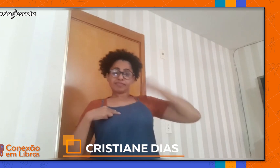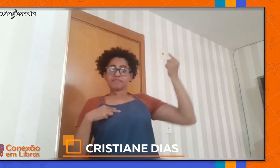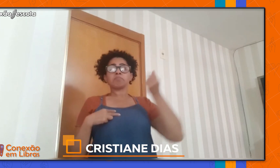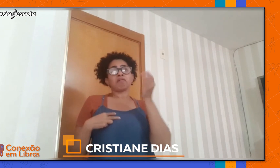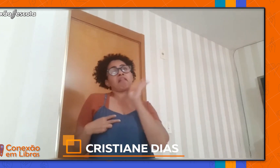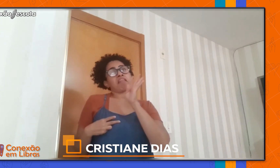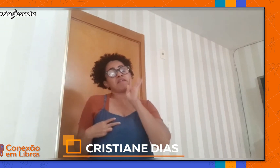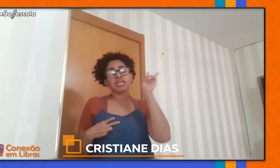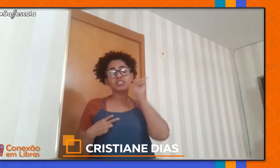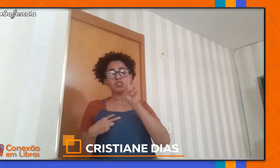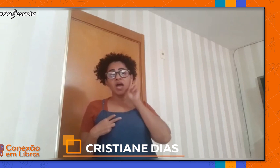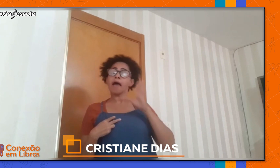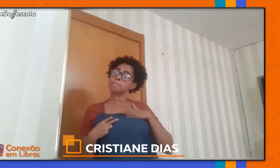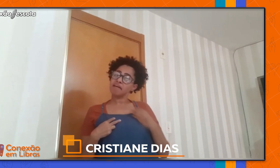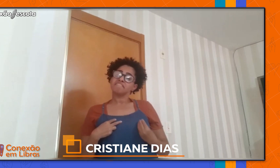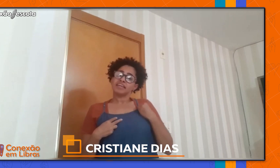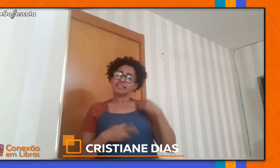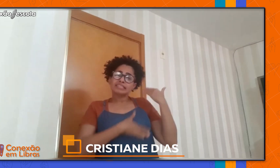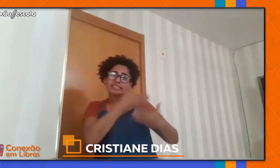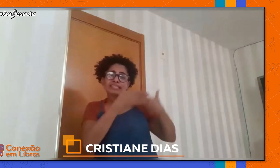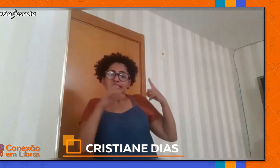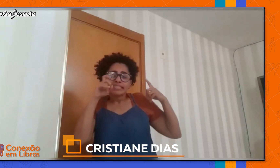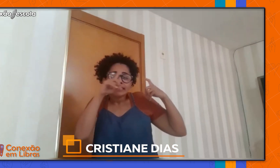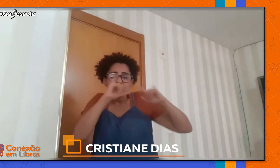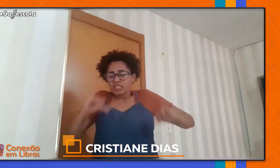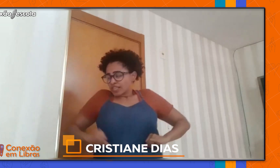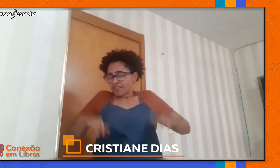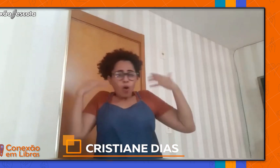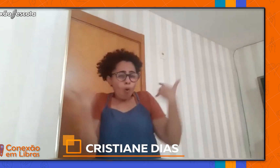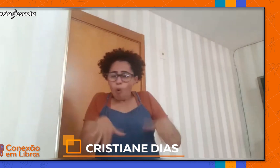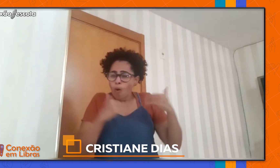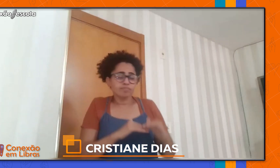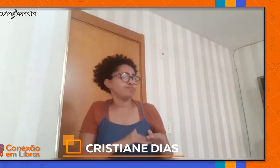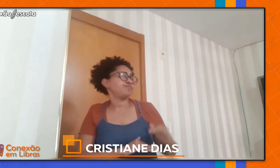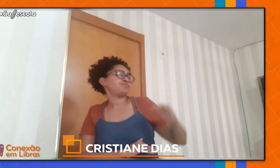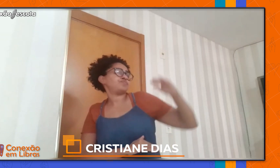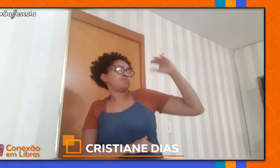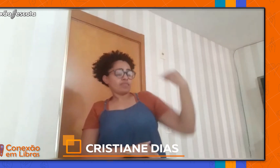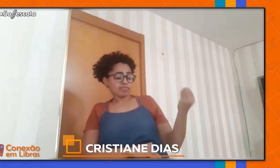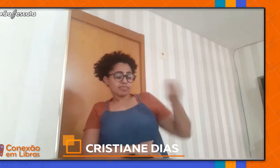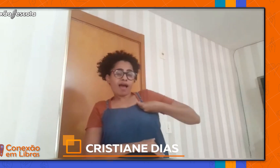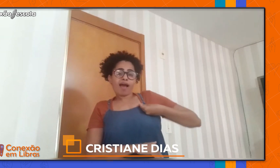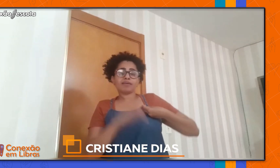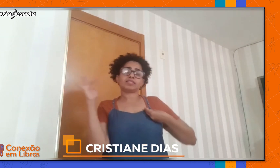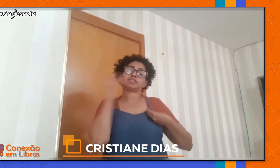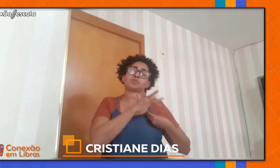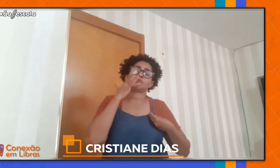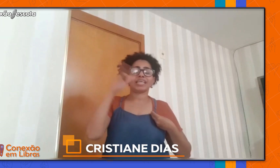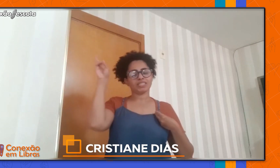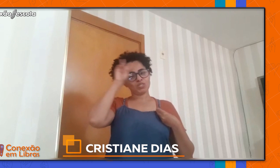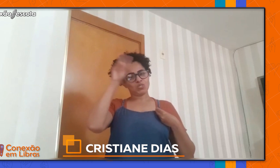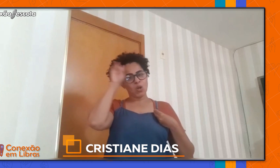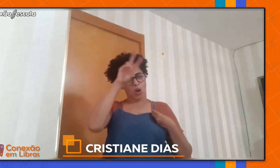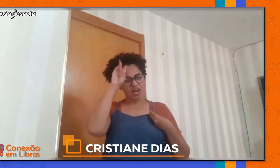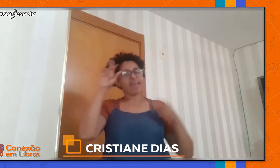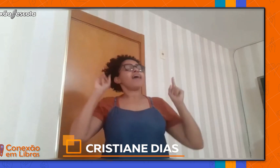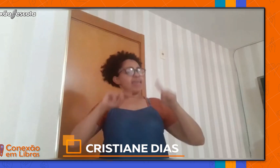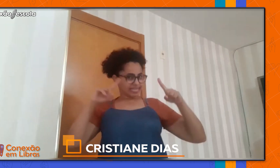muito grande. E é um desafio muito grande essa história da minha vida. Desde passado até hoje, todo sofrimento, toda coisa que eu tive é